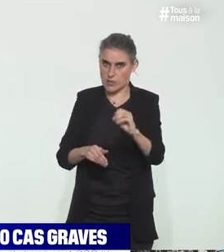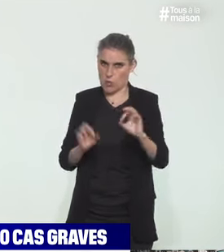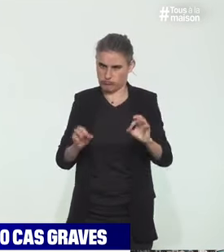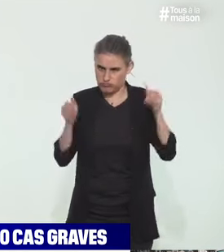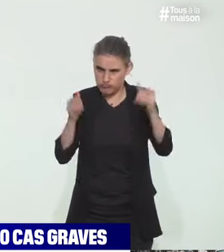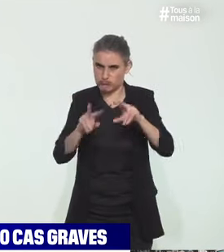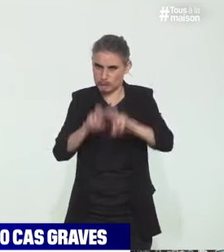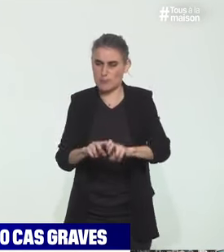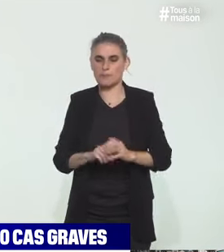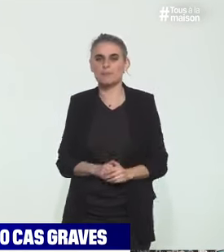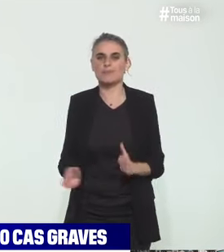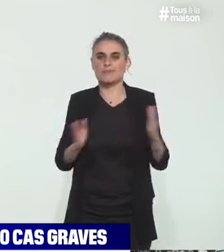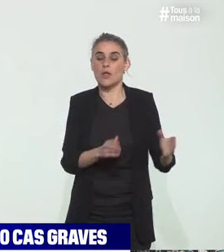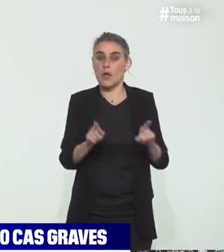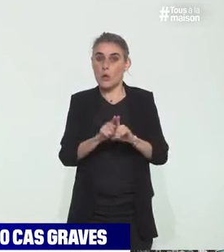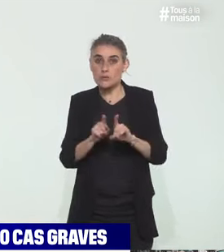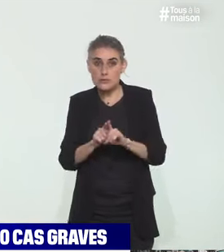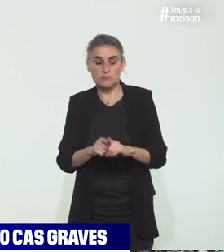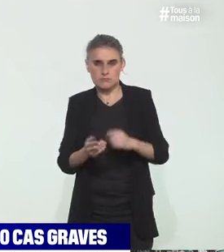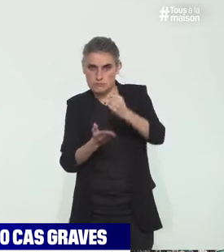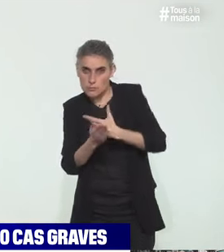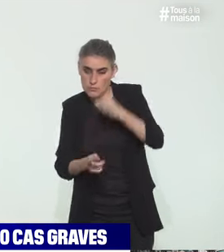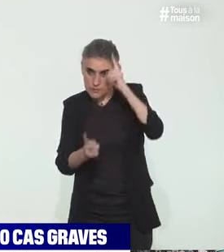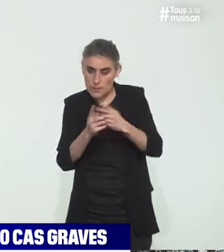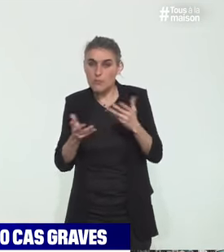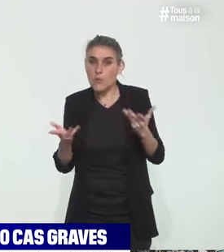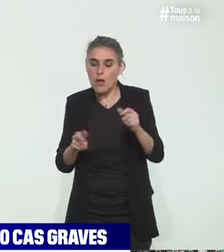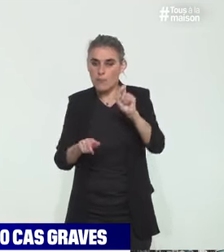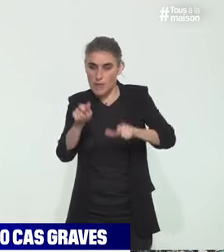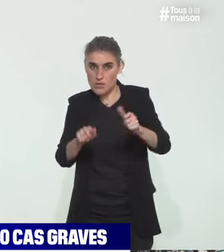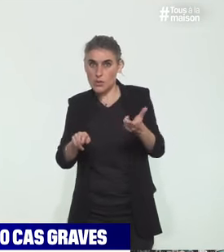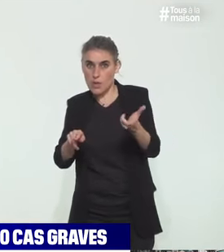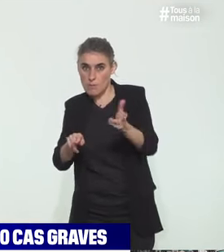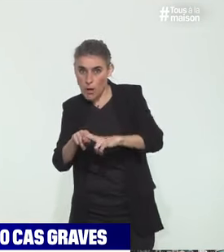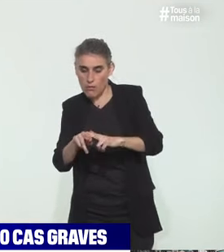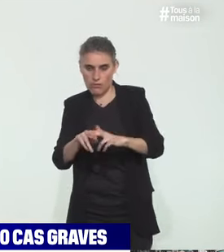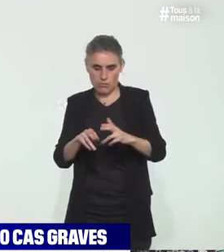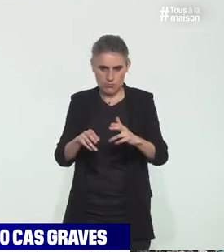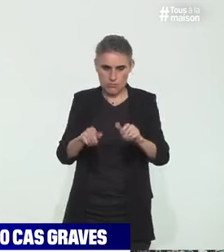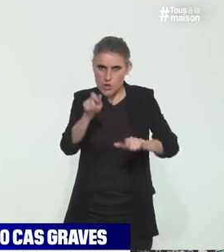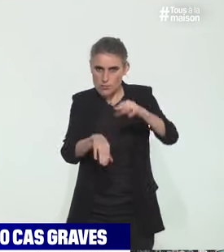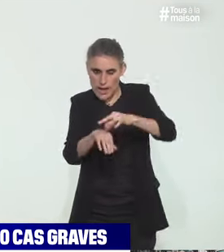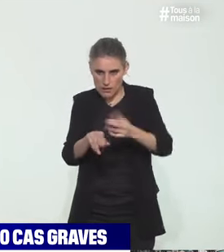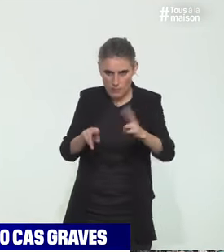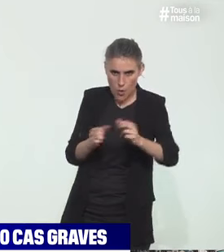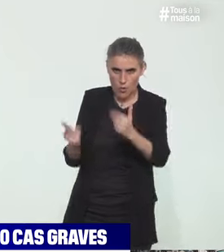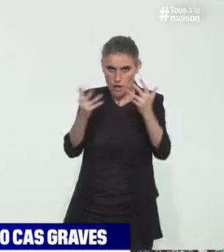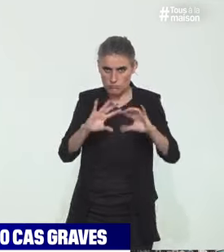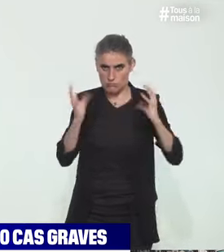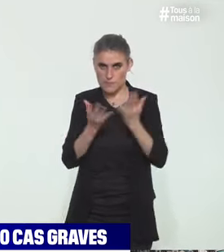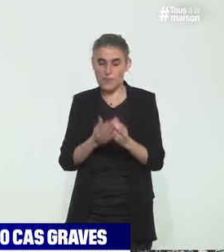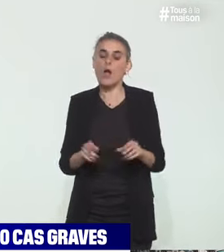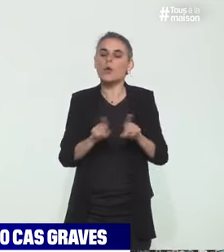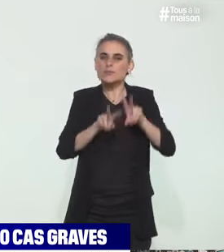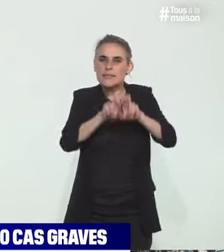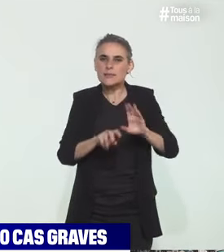plus fiables sur la létalité, c'est-à-dire le nombre de décès par rapport au nombre de personnes infectées. Nous avons aussi des modifications des comportements.